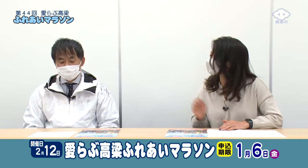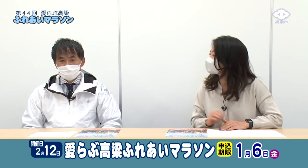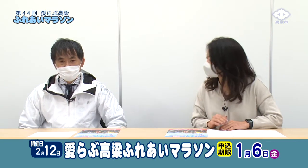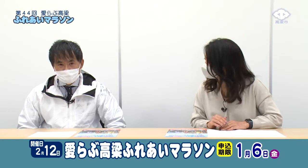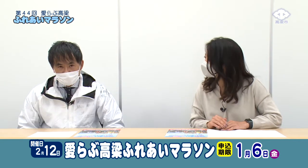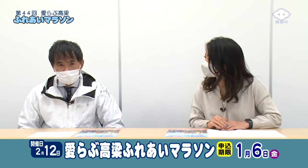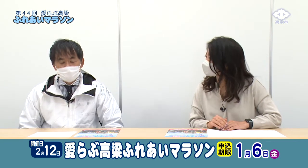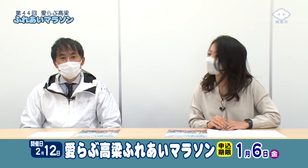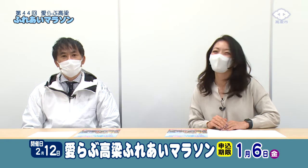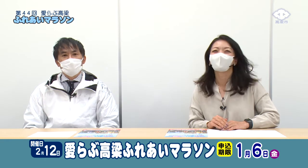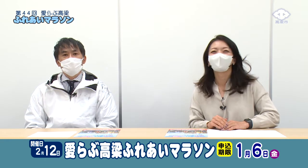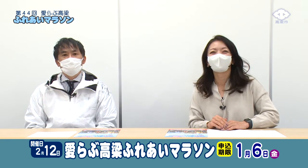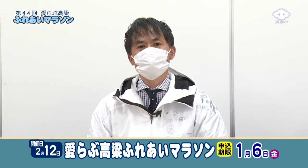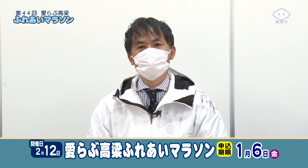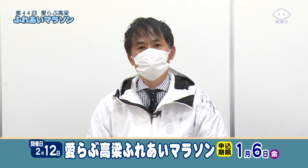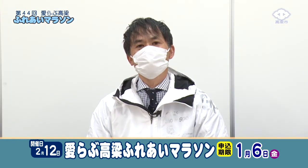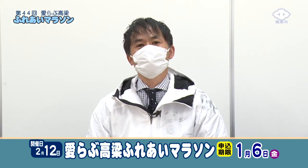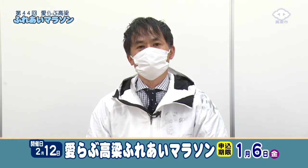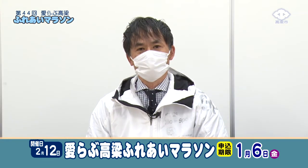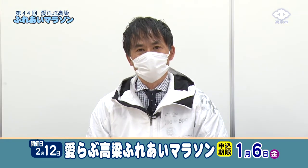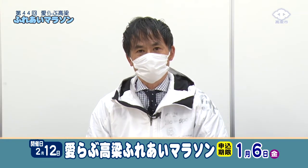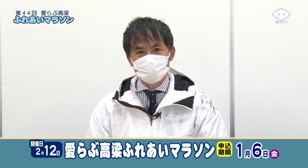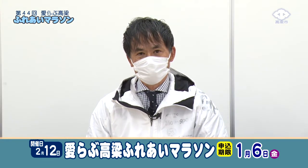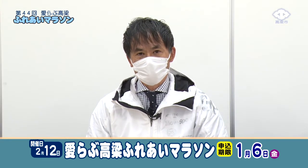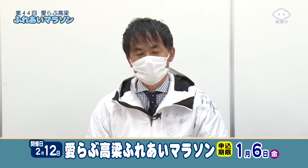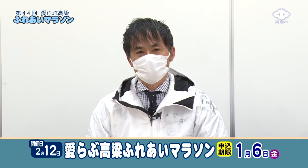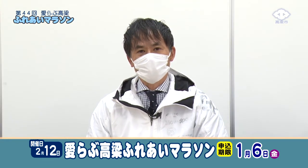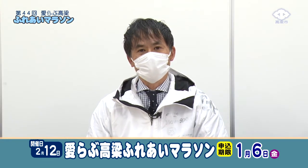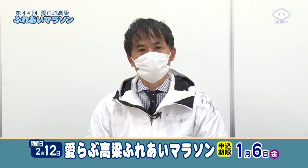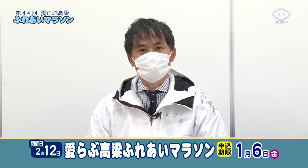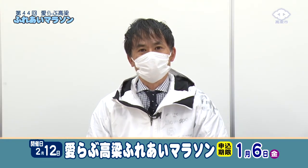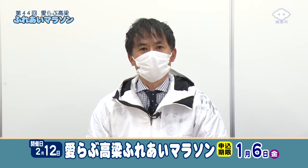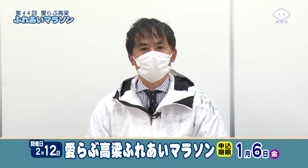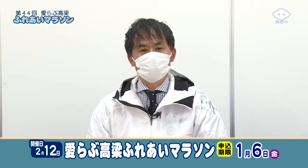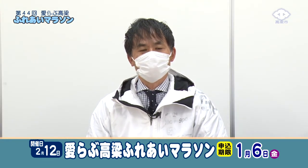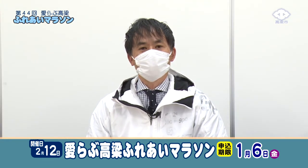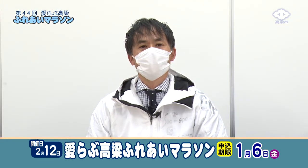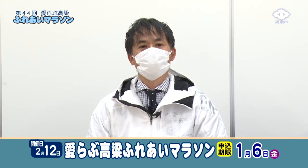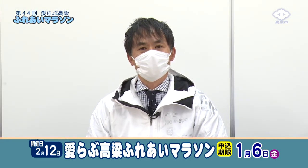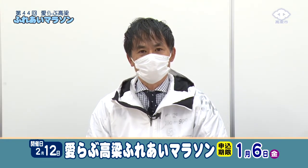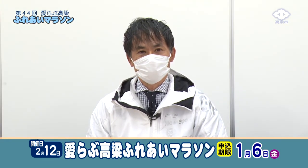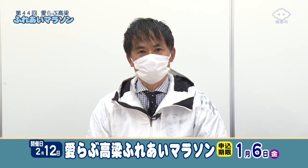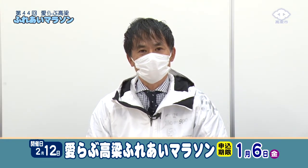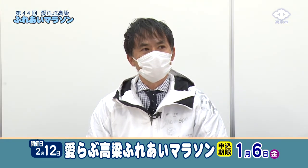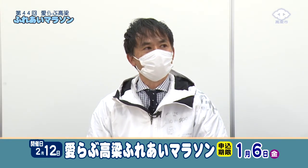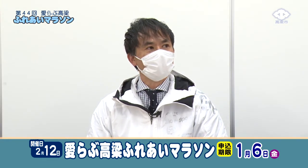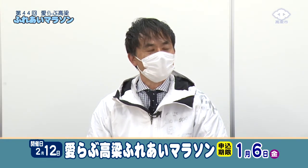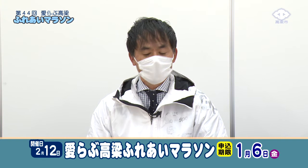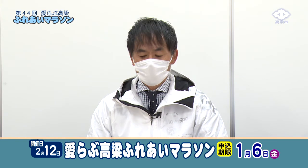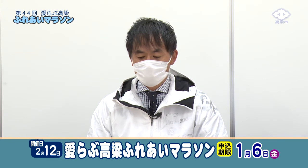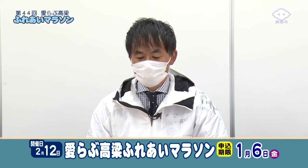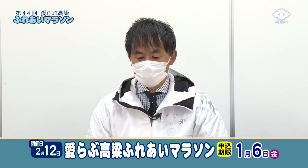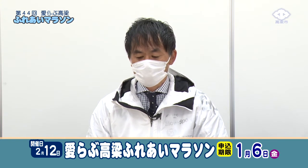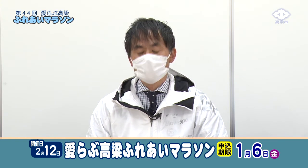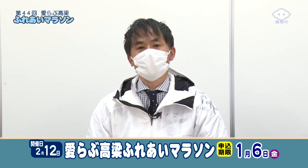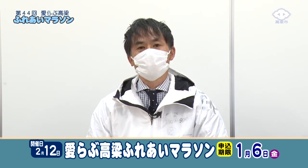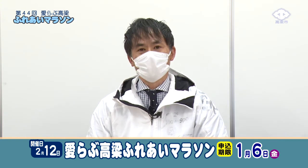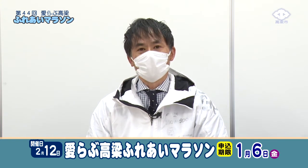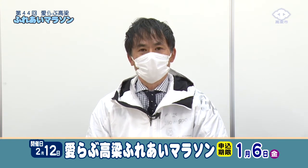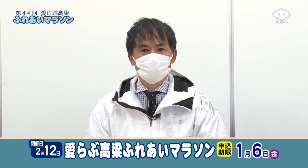。 はい、はい、冬の風物詩となりました、アイラブ高橋ふれあいマラソンですけれども、44回目を、迎